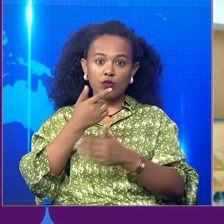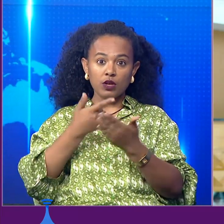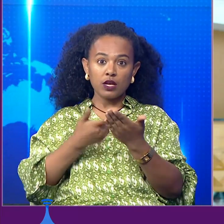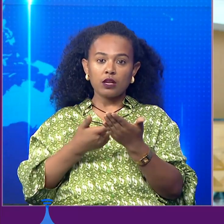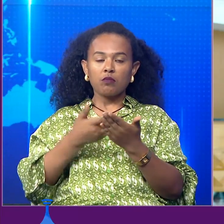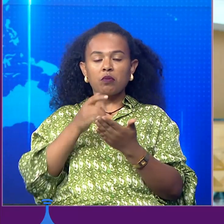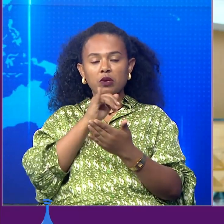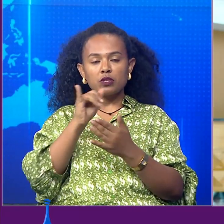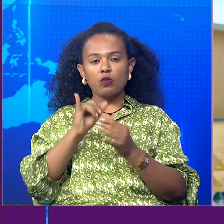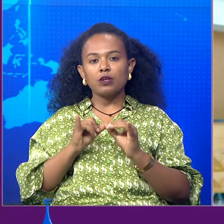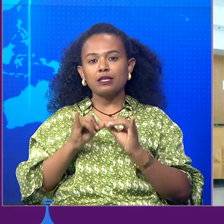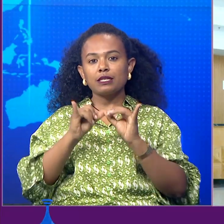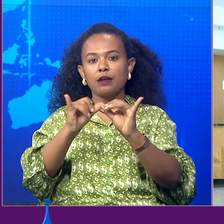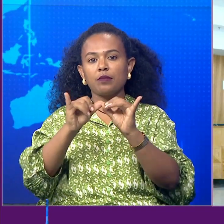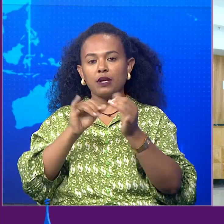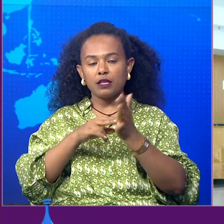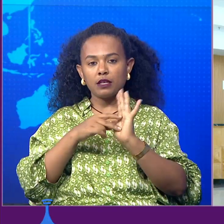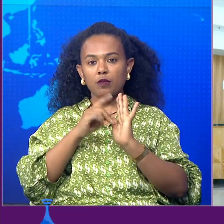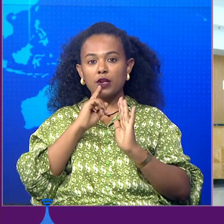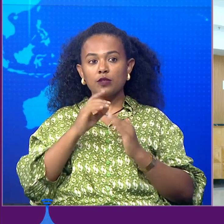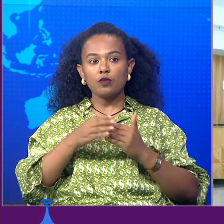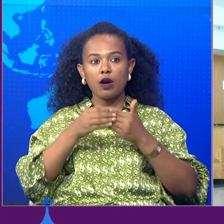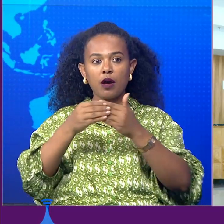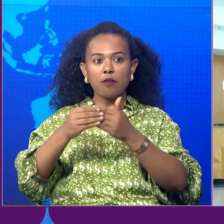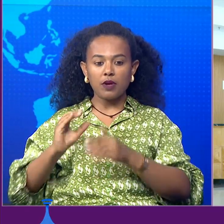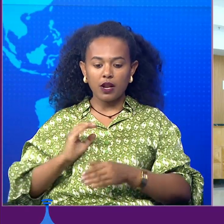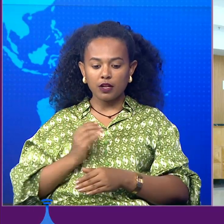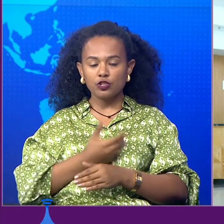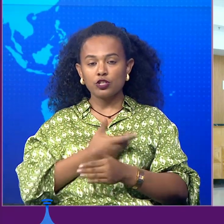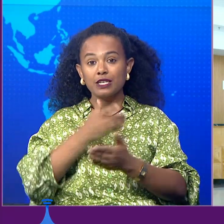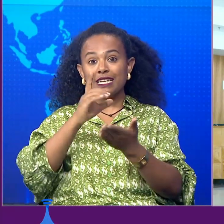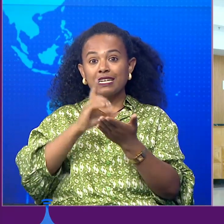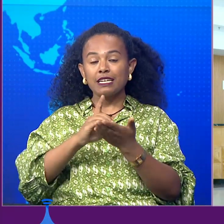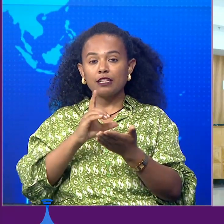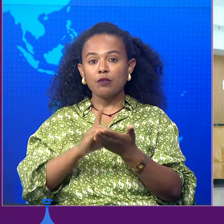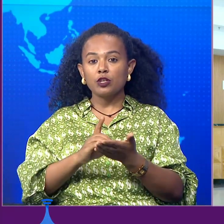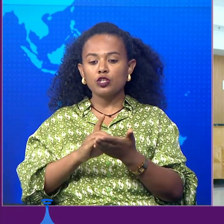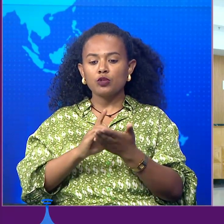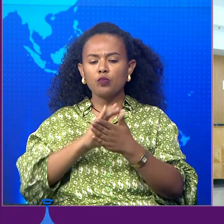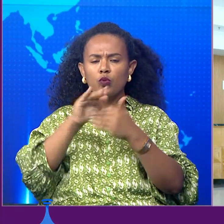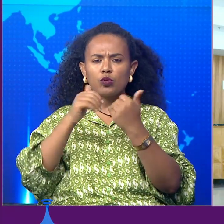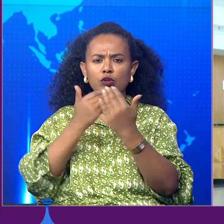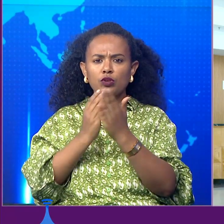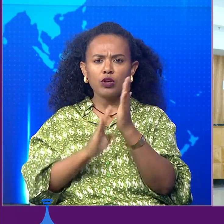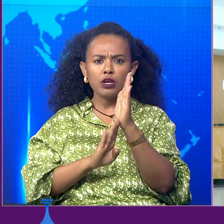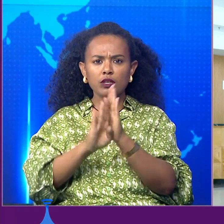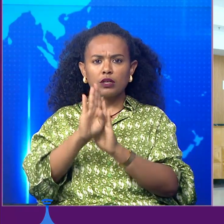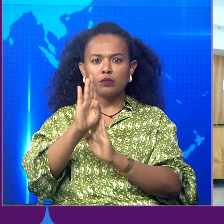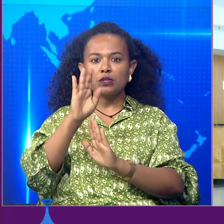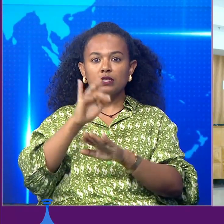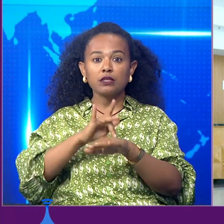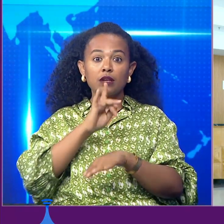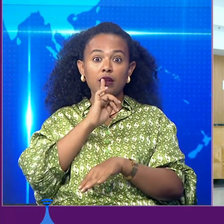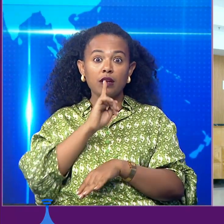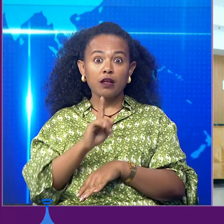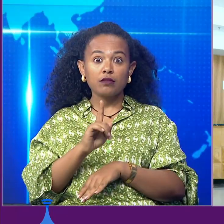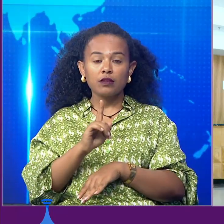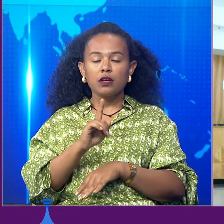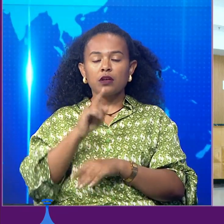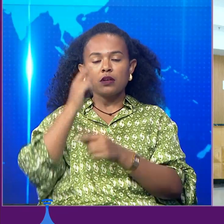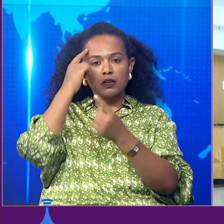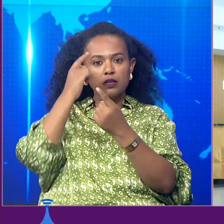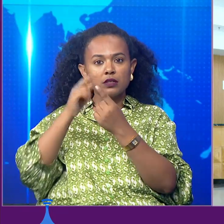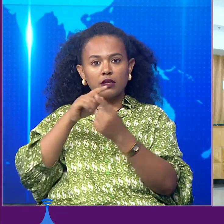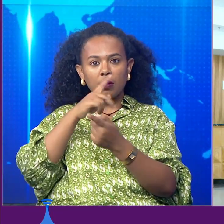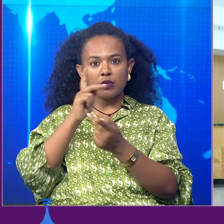ልክ ስለሚቀጥል ማለት ነው። አመራራችን ያው ከተማችን በሁለንተናዊ እድገት በብልጽግና ላይ ነው ያለችው። እቅዳችን ከማሳካት አንጻር